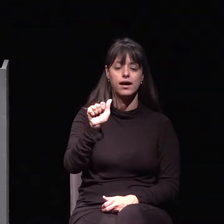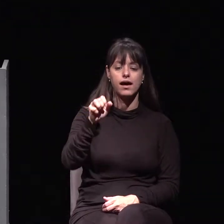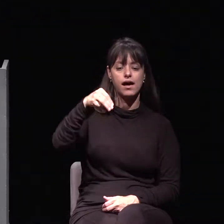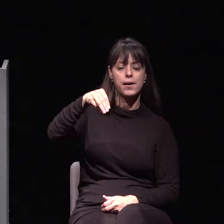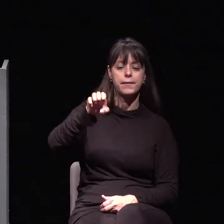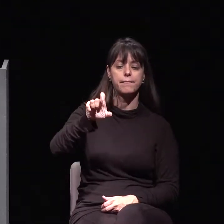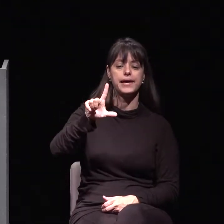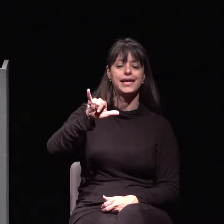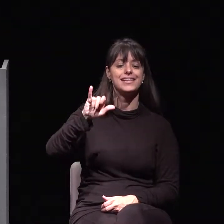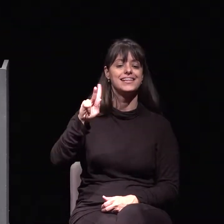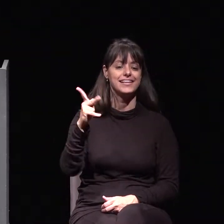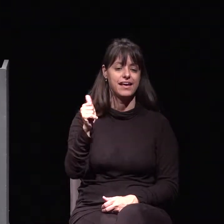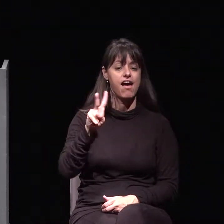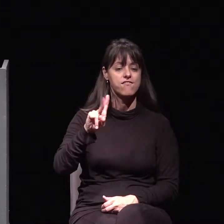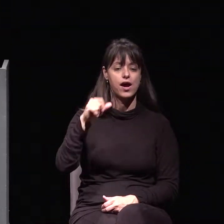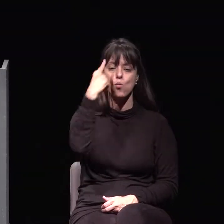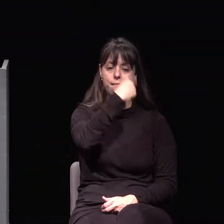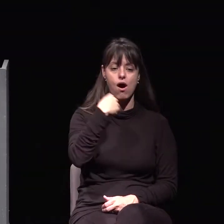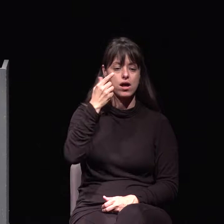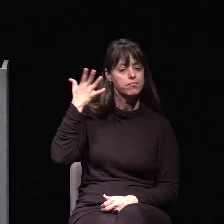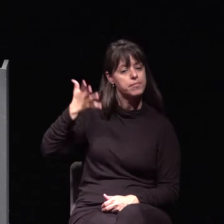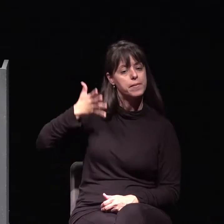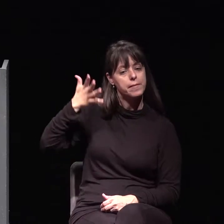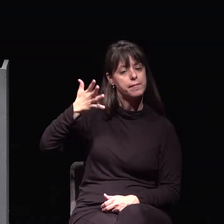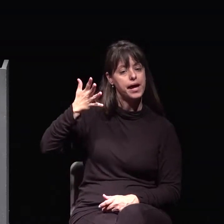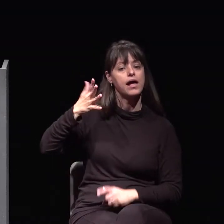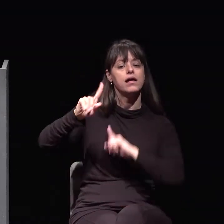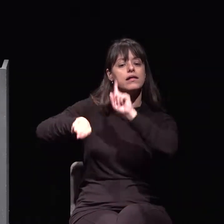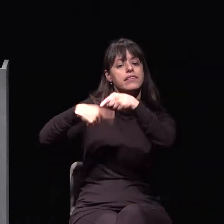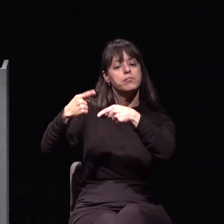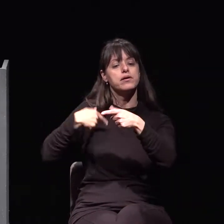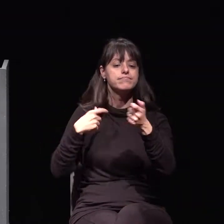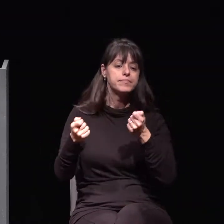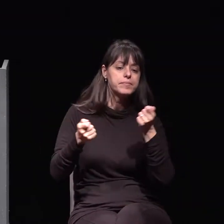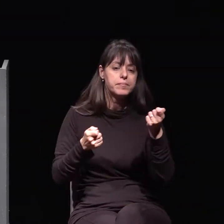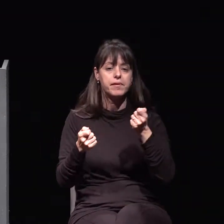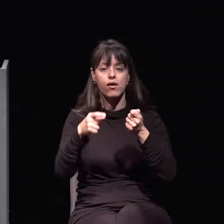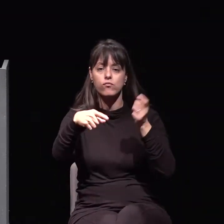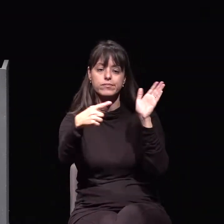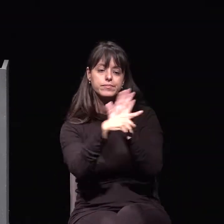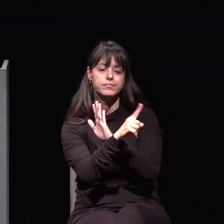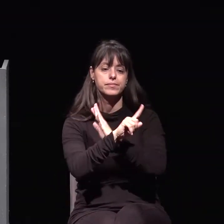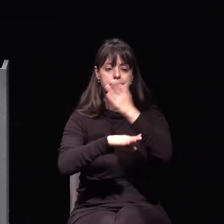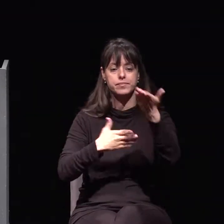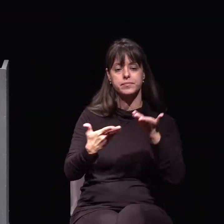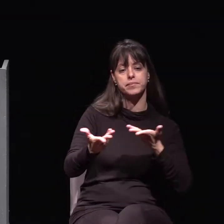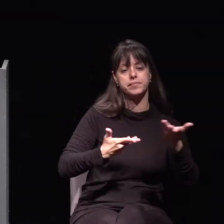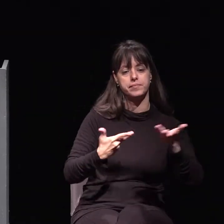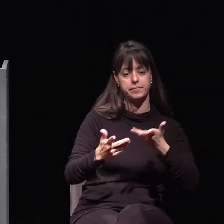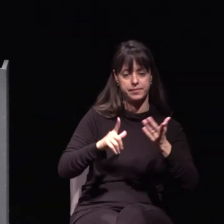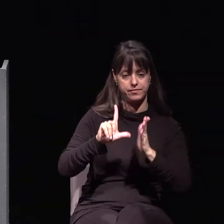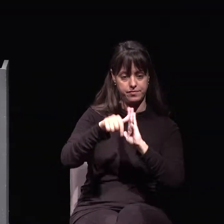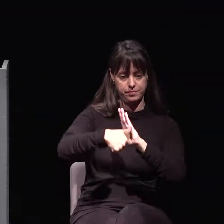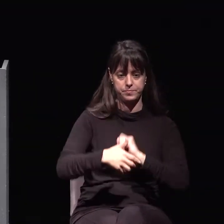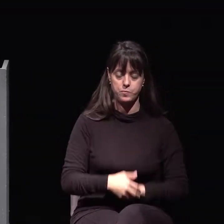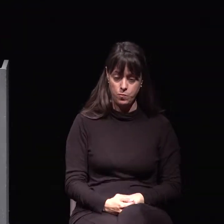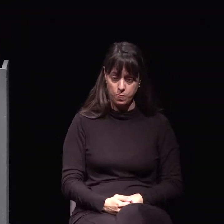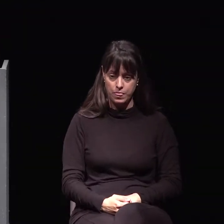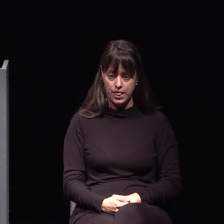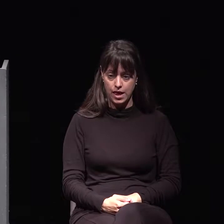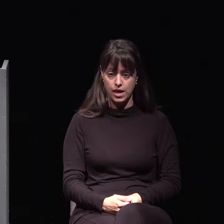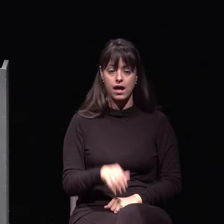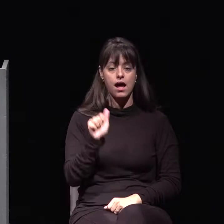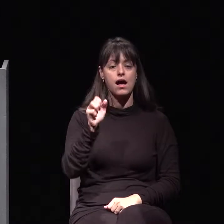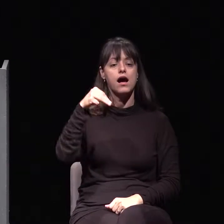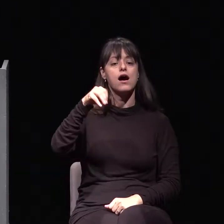discussão, depois da fala dela, entre vocês e a sua exposição. Bom, a